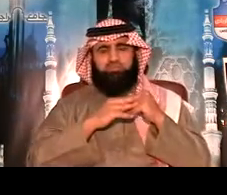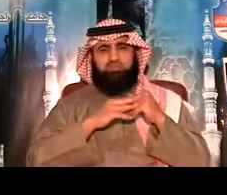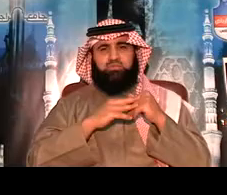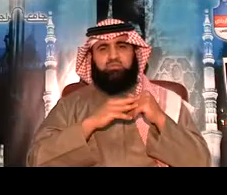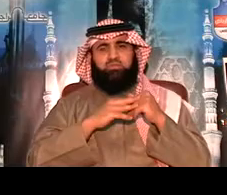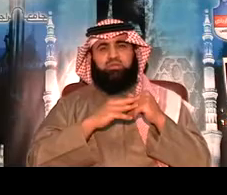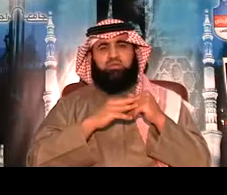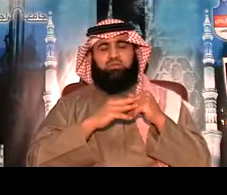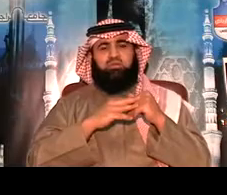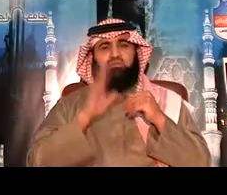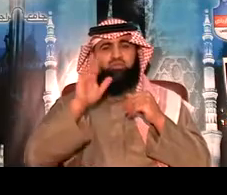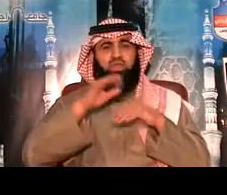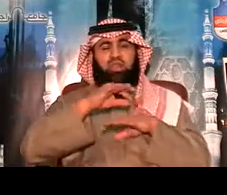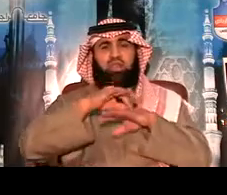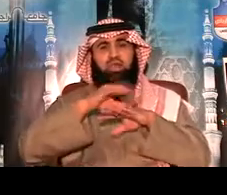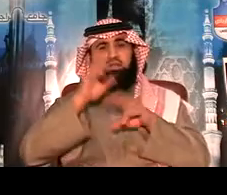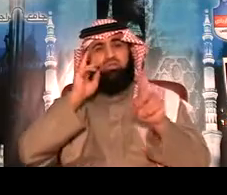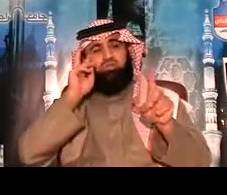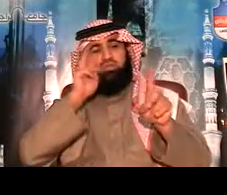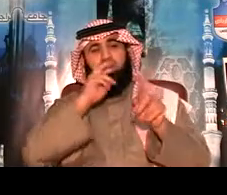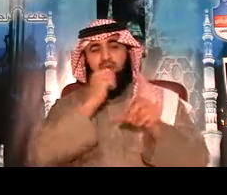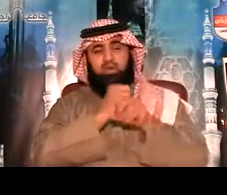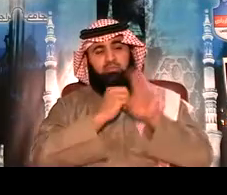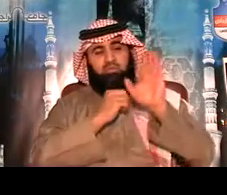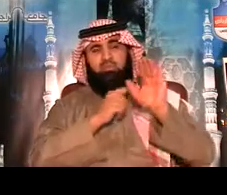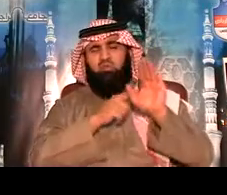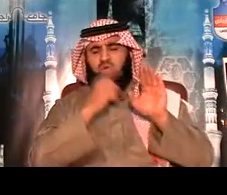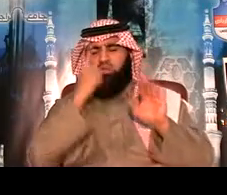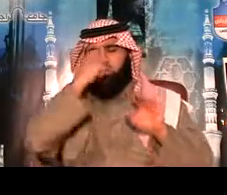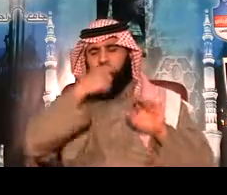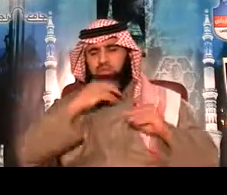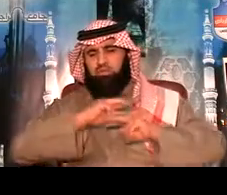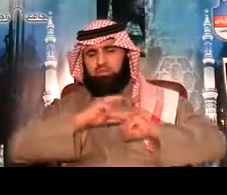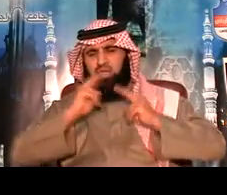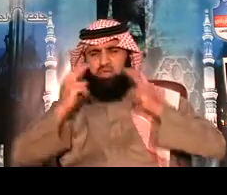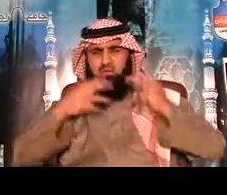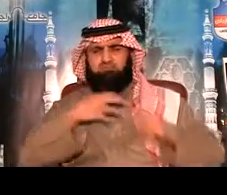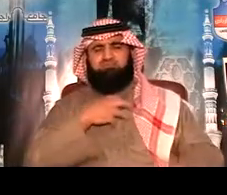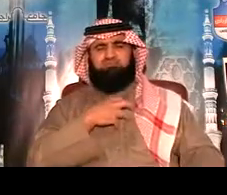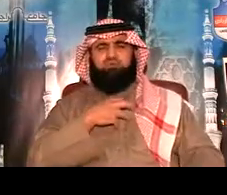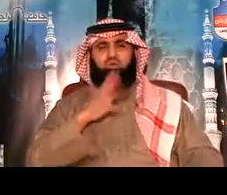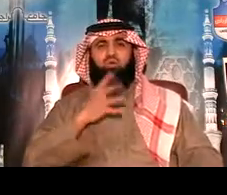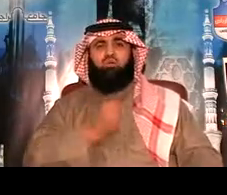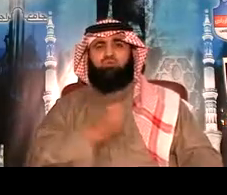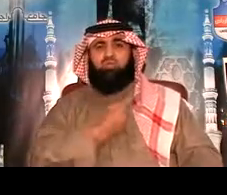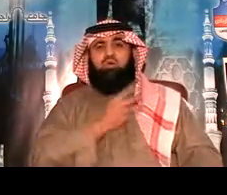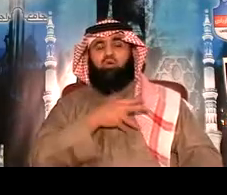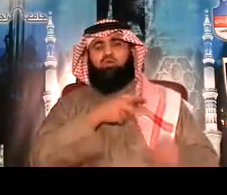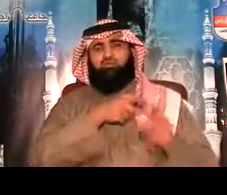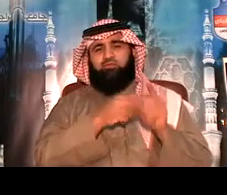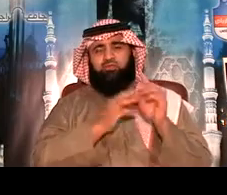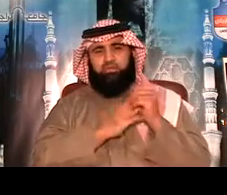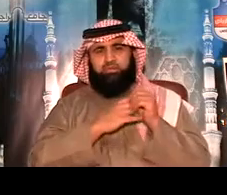إنهم إذا رآهم أحد في عبادة تغيرت وجوههم خشية أن يلحق الرياء شيئا من أعمالهم.